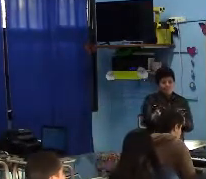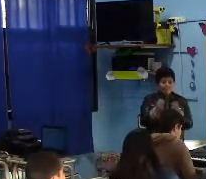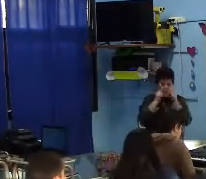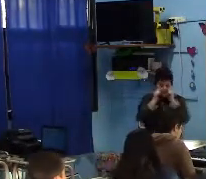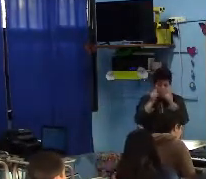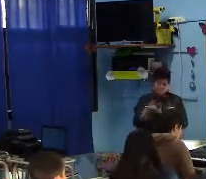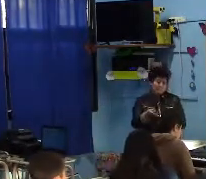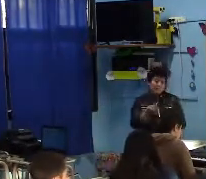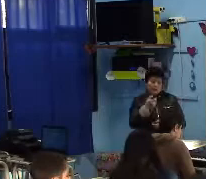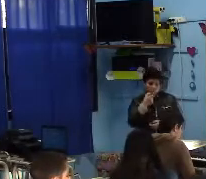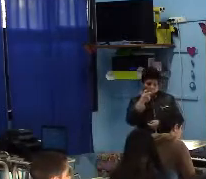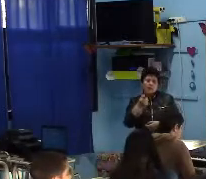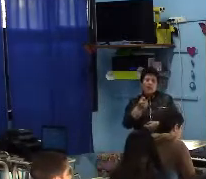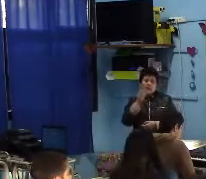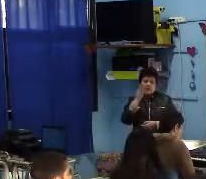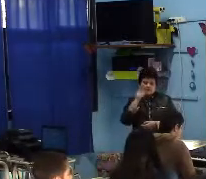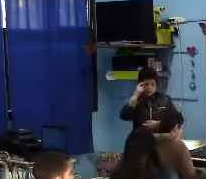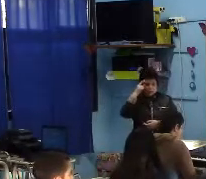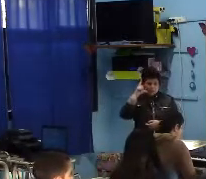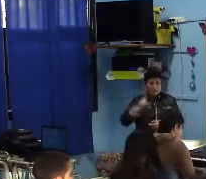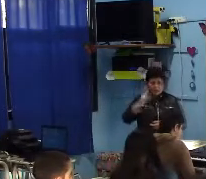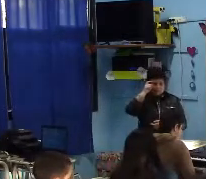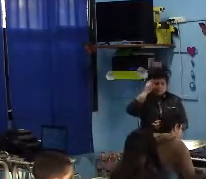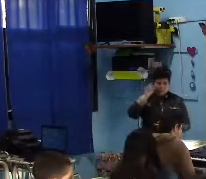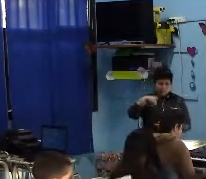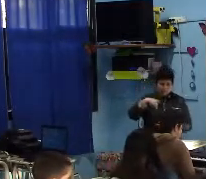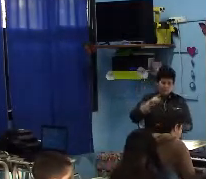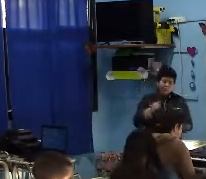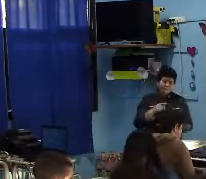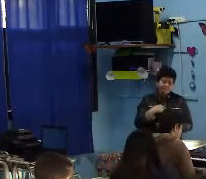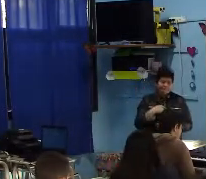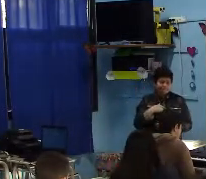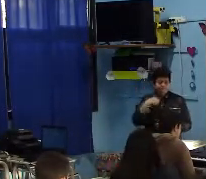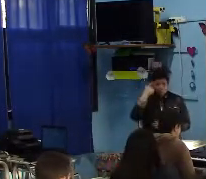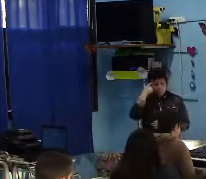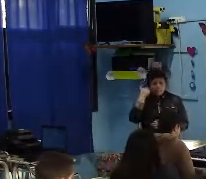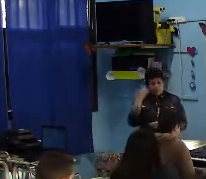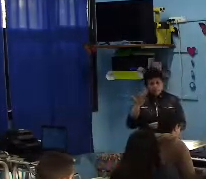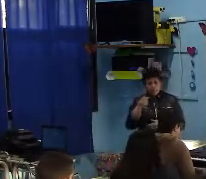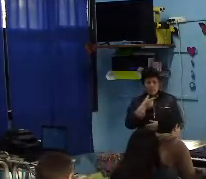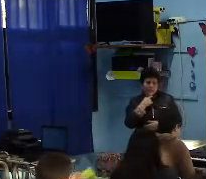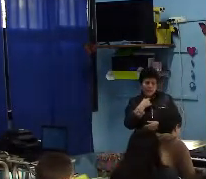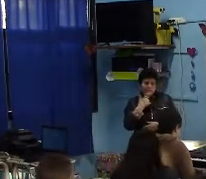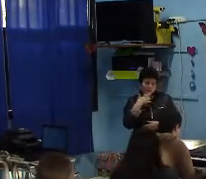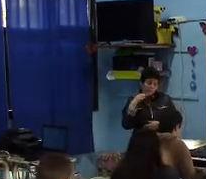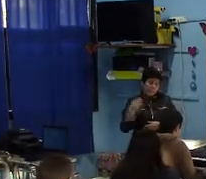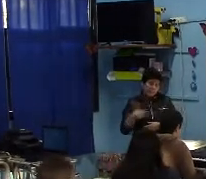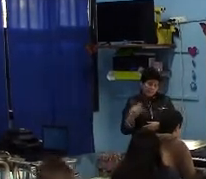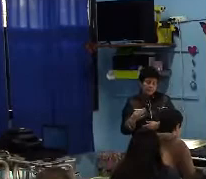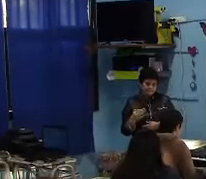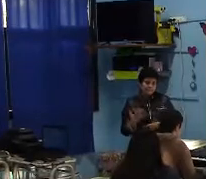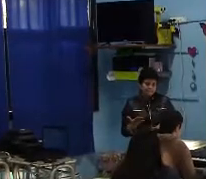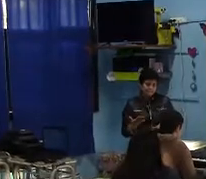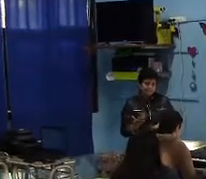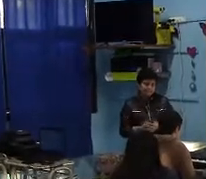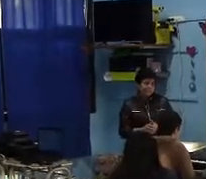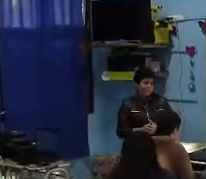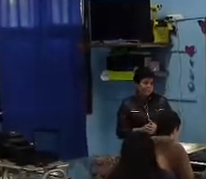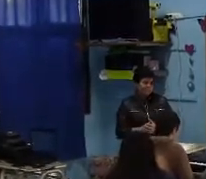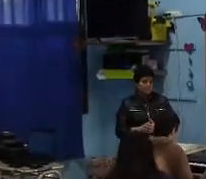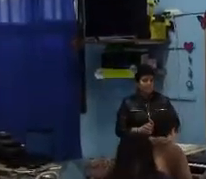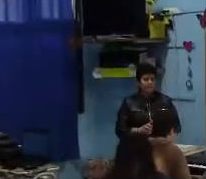las palabras de Belén, nos quedamos con ganas de saber más sobre su mundo para poder involucrarnos en el mundo de tantos otros